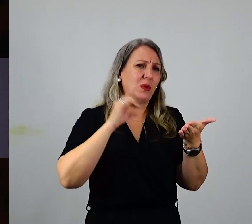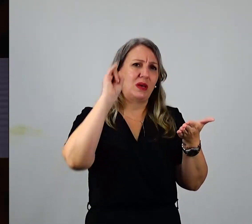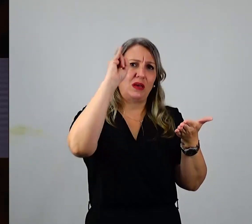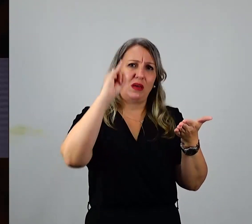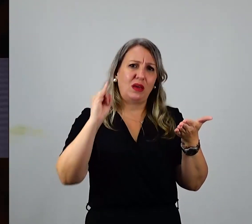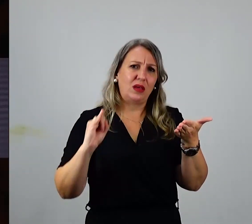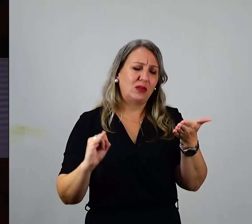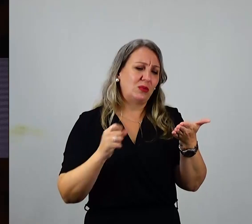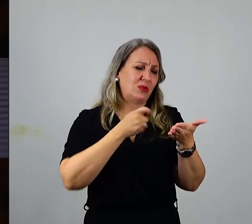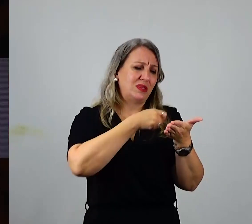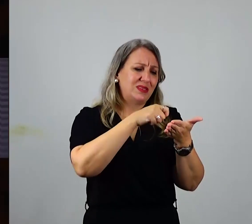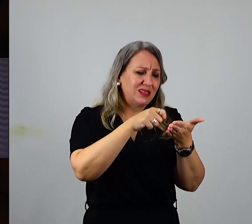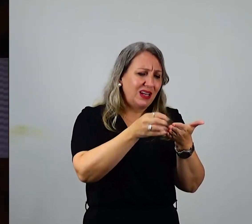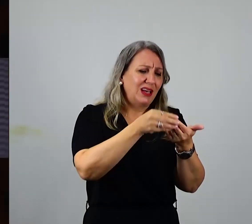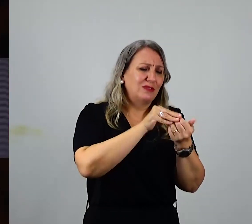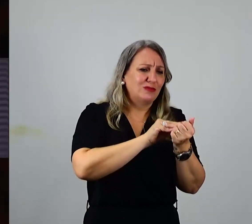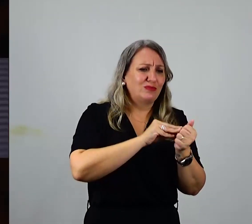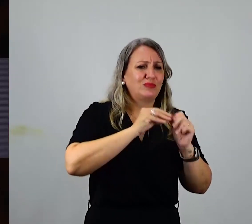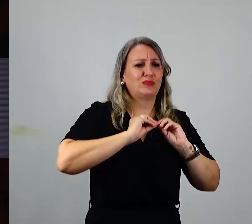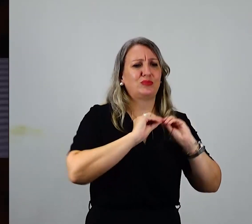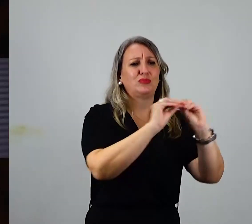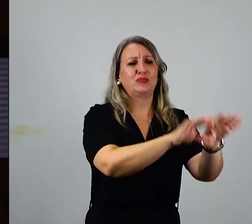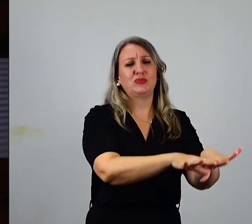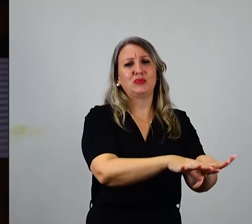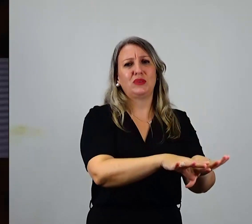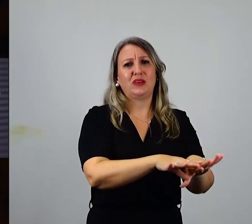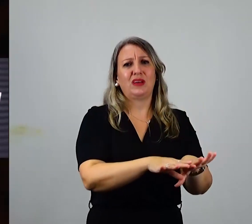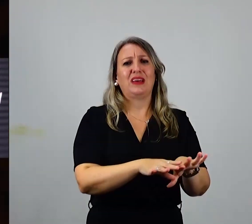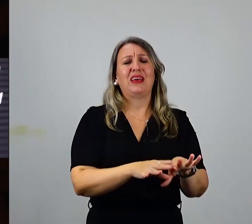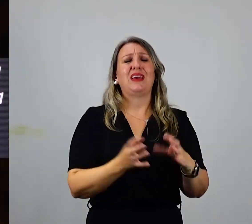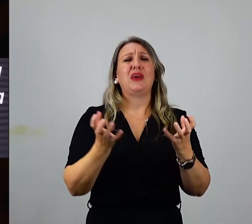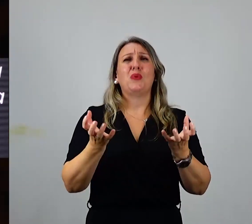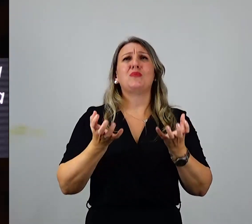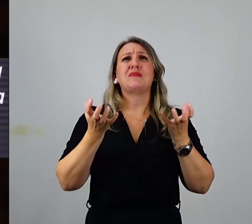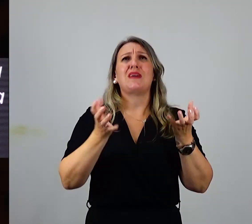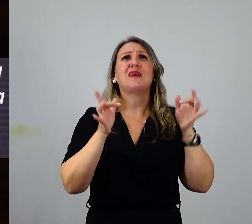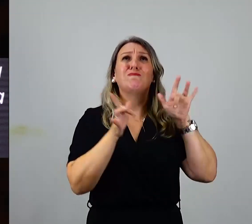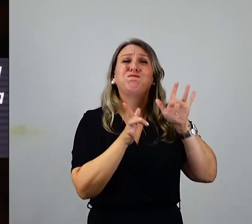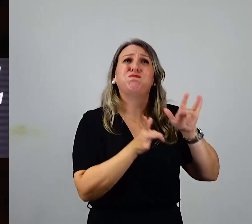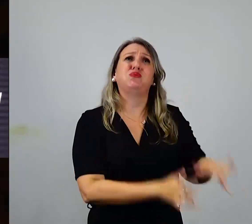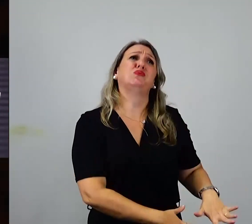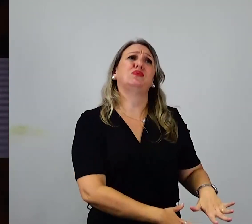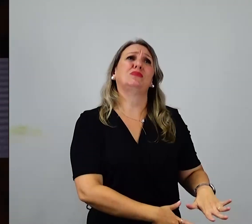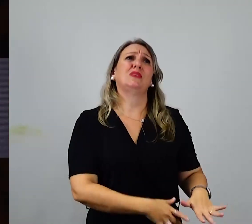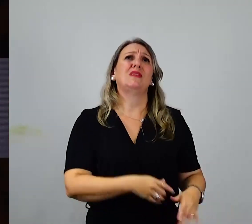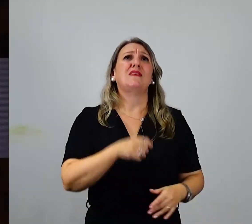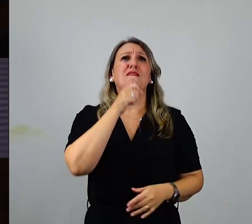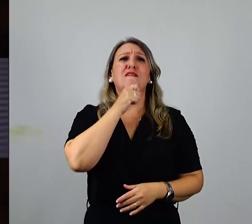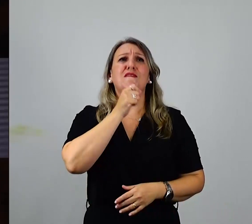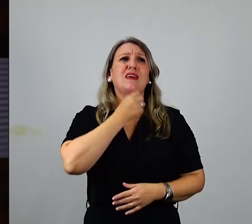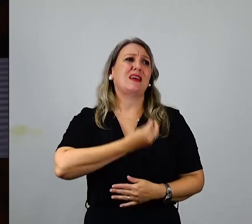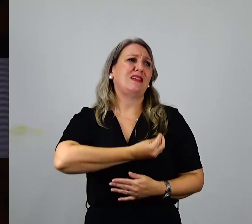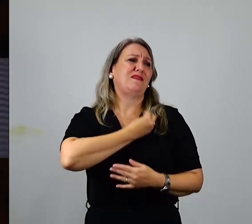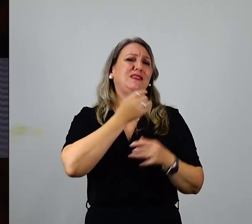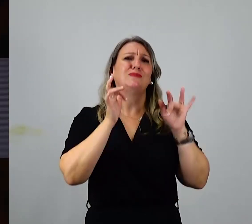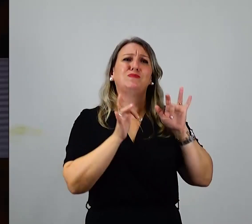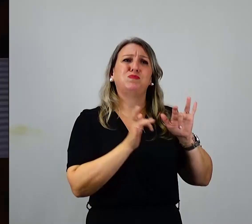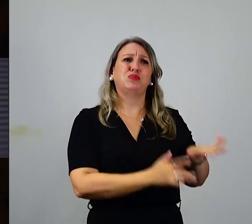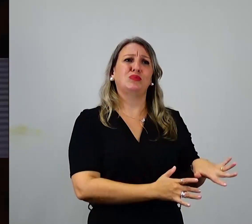mas aí nós voltamos para casa e parece que algumas coisas continuam grudadas em nós.